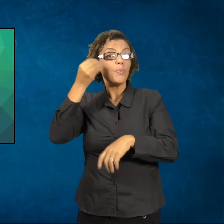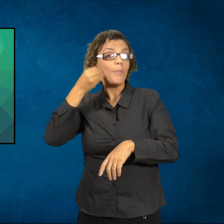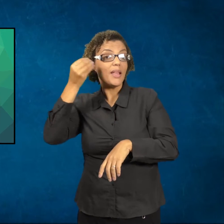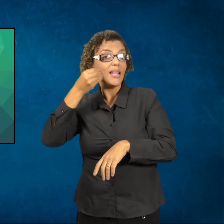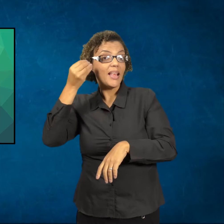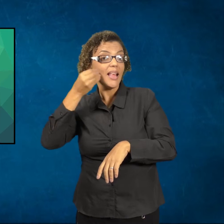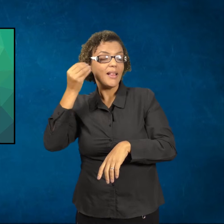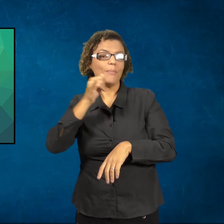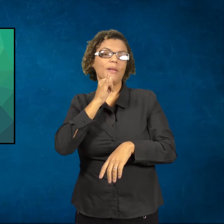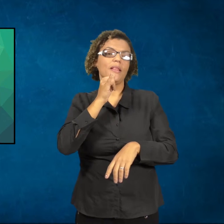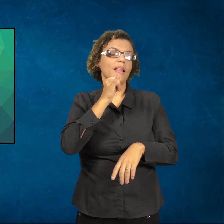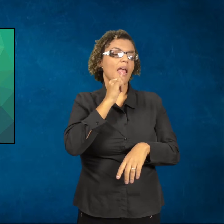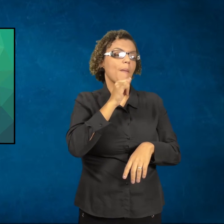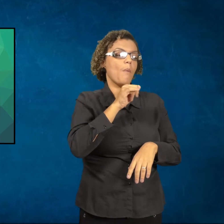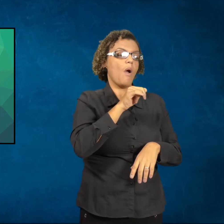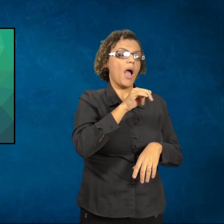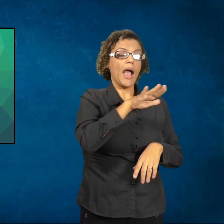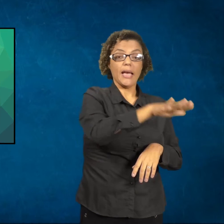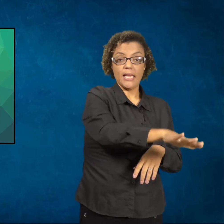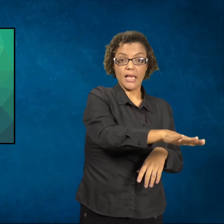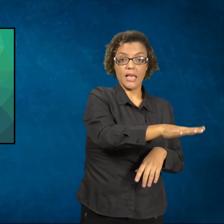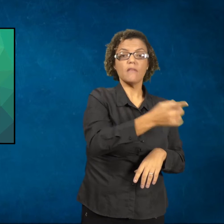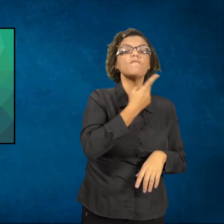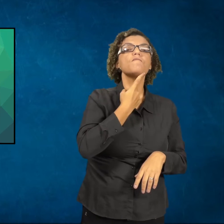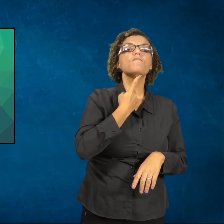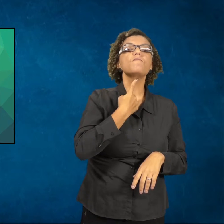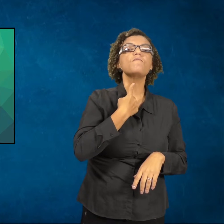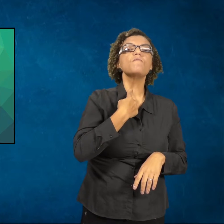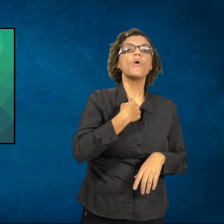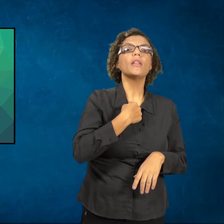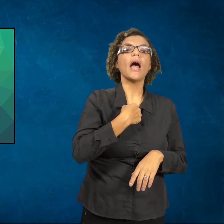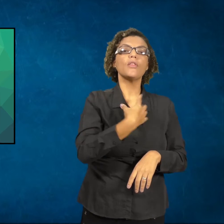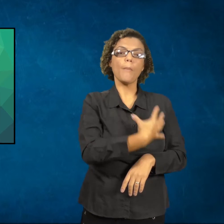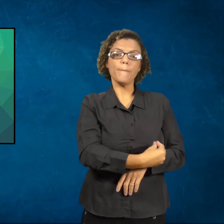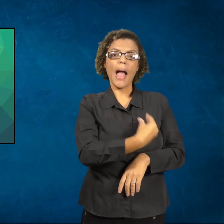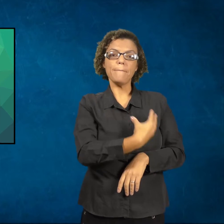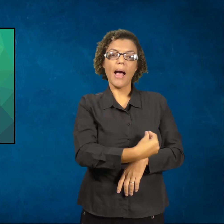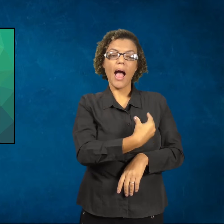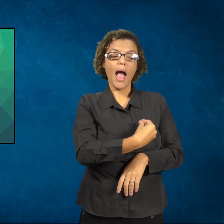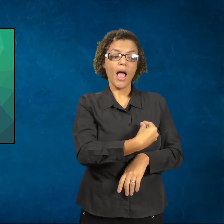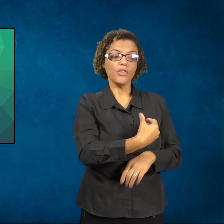exemplo, pegava a criança que queria mamar, colocava perto do seio da mãe,